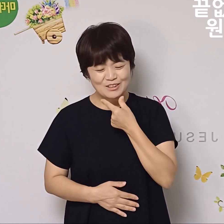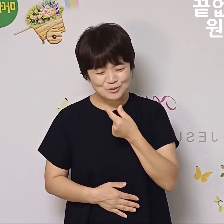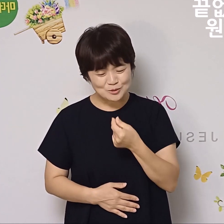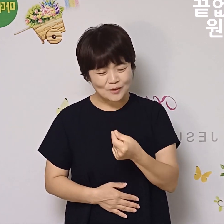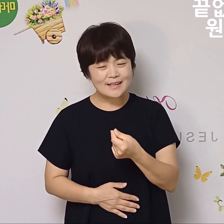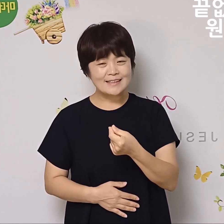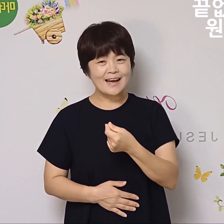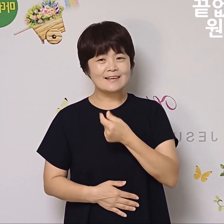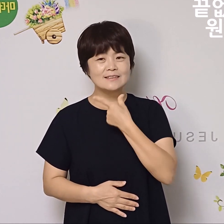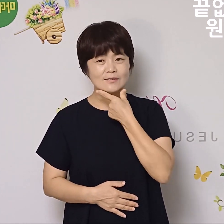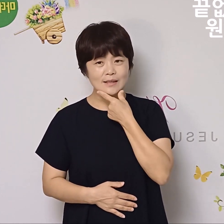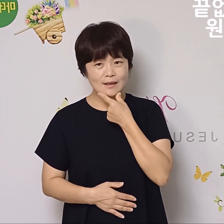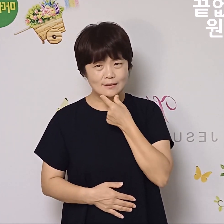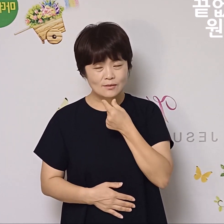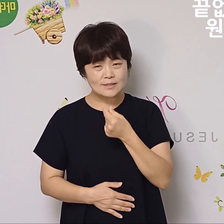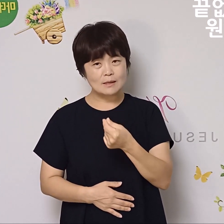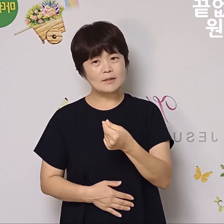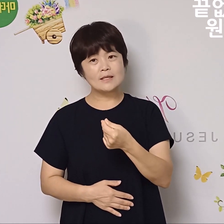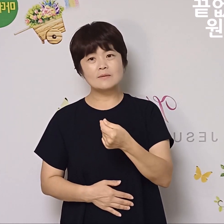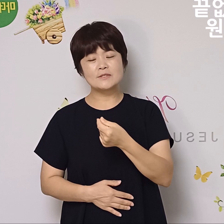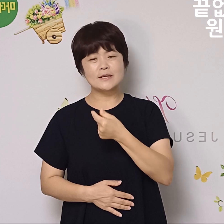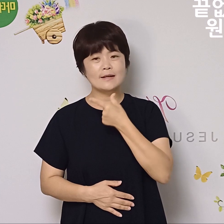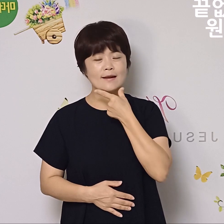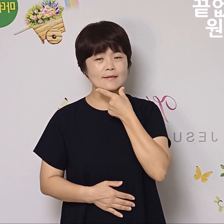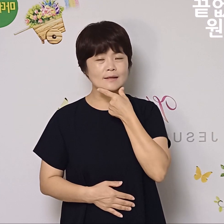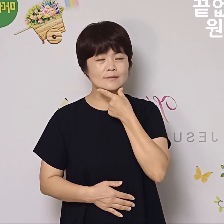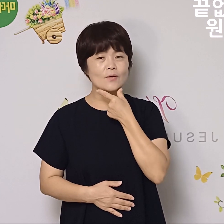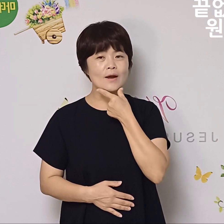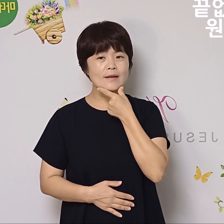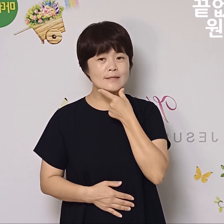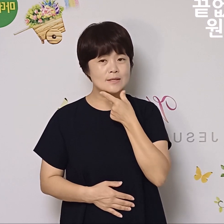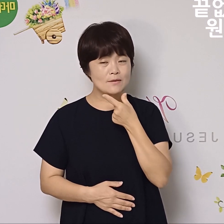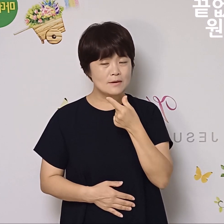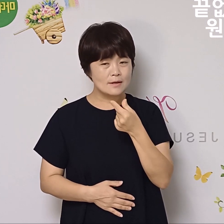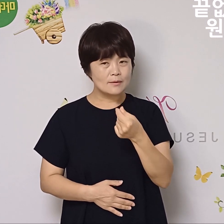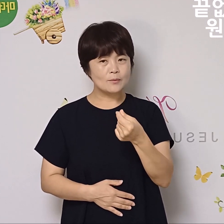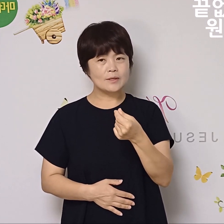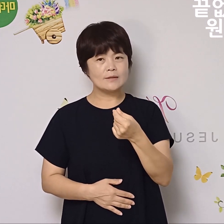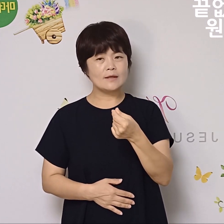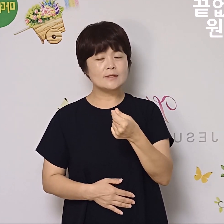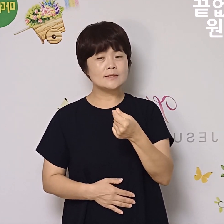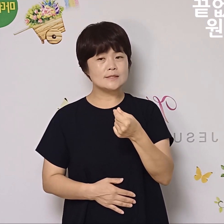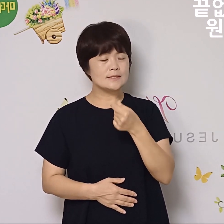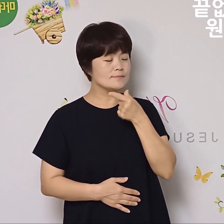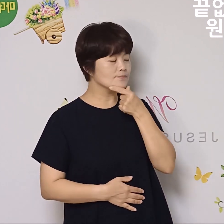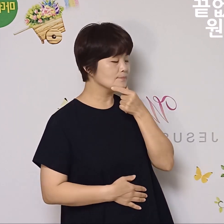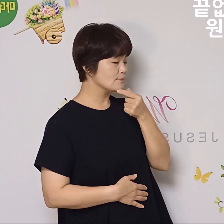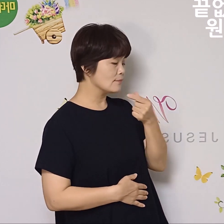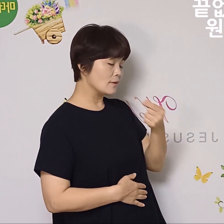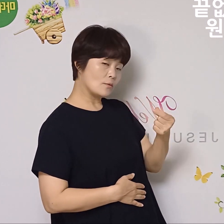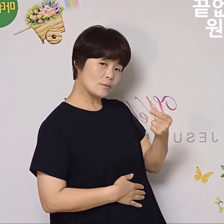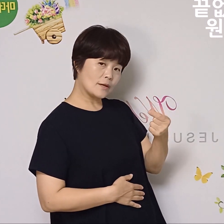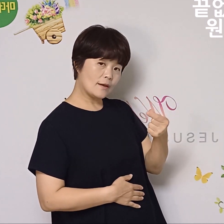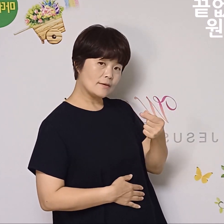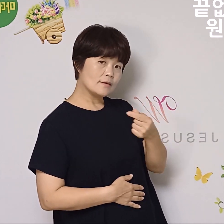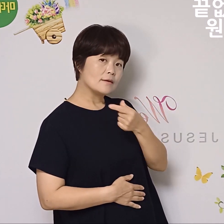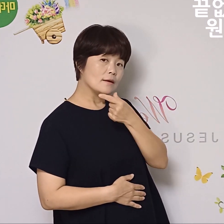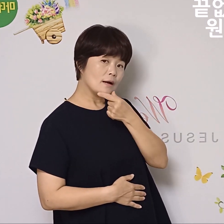아무튼 원하다. 이렇게 턱을 잡아 당기면서 약간 턱 아래에서 이렇게 당기듯이 이렇게